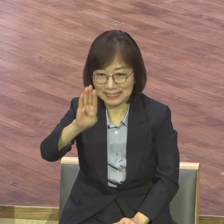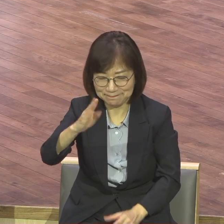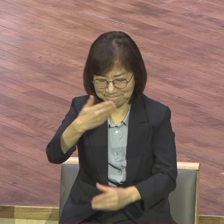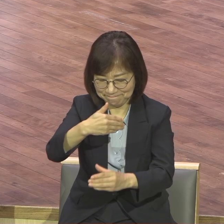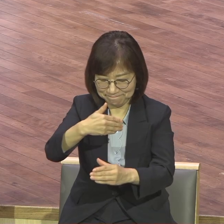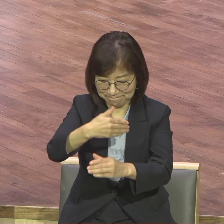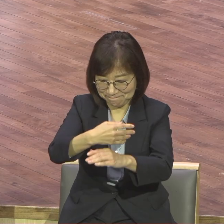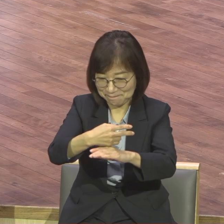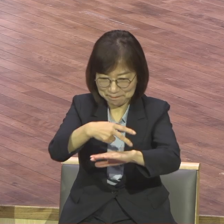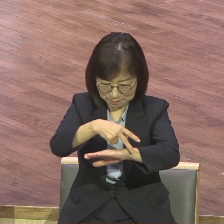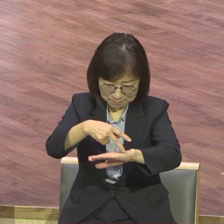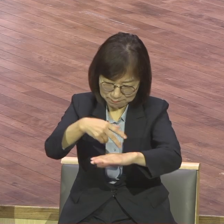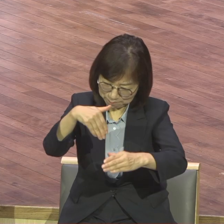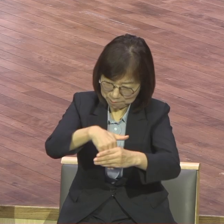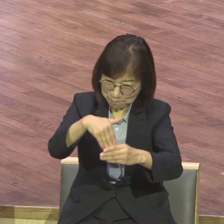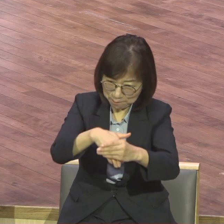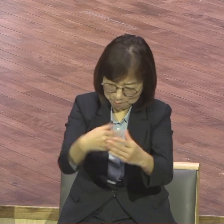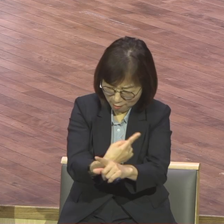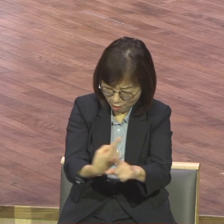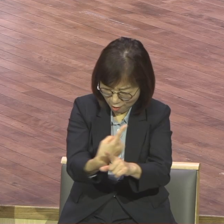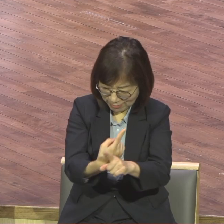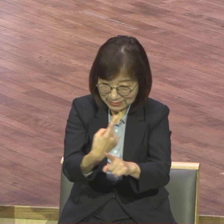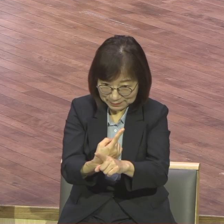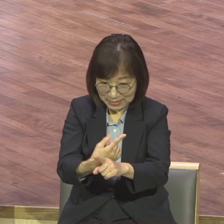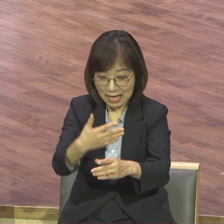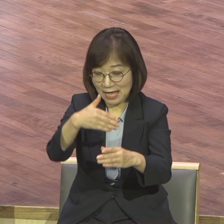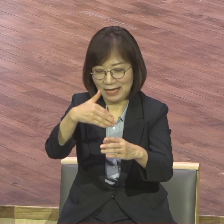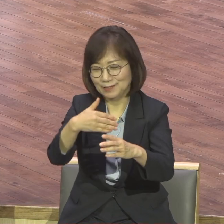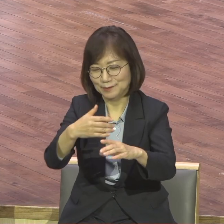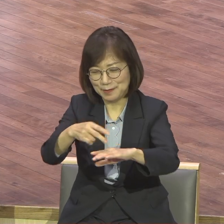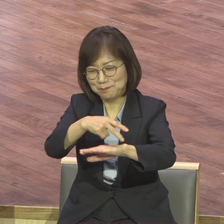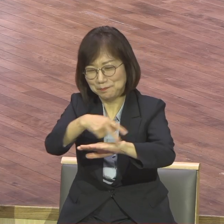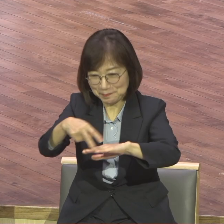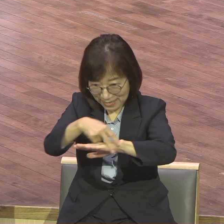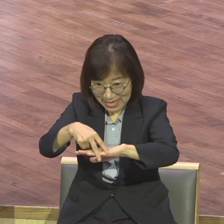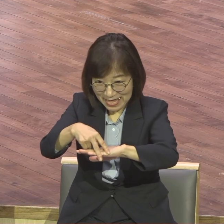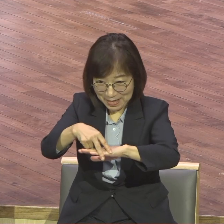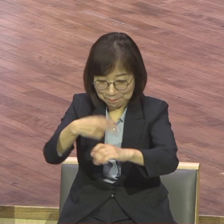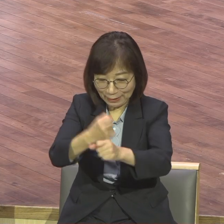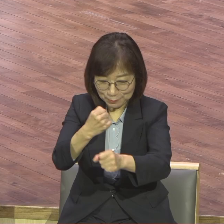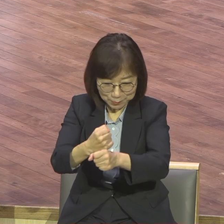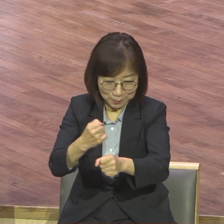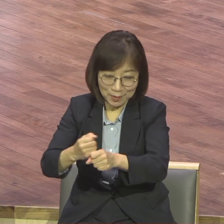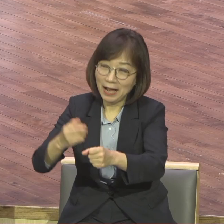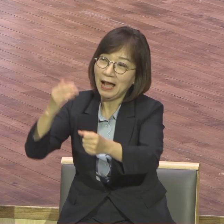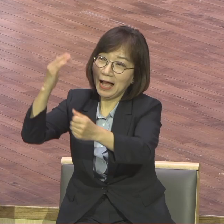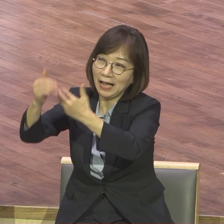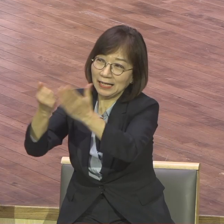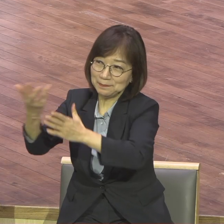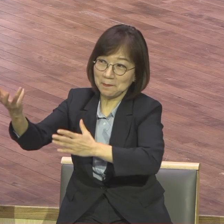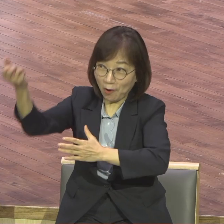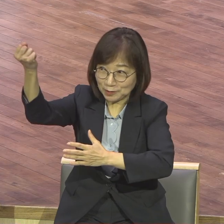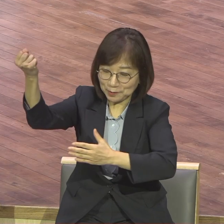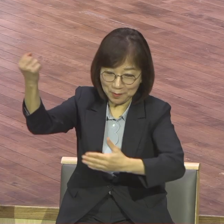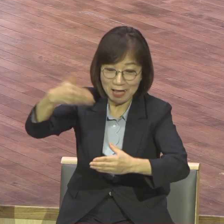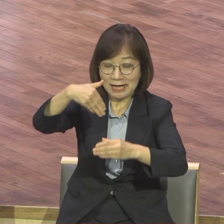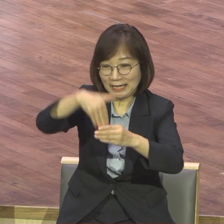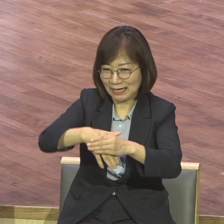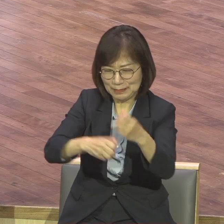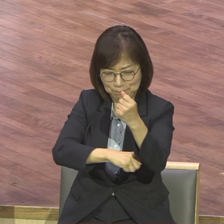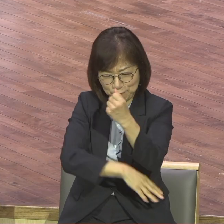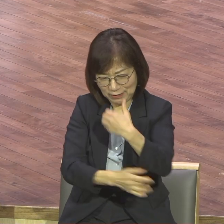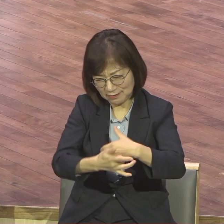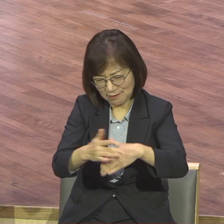생기는 보좌의 축복을 누리는 삶이다. 그 다음 단계로 하나님의 것으로 완전히 각인 뿌리 체질화